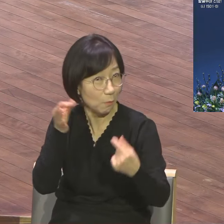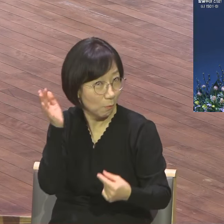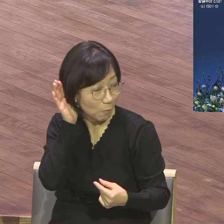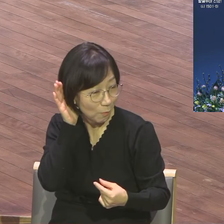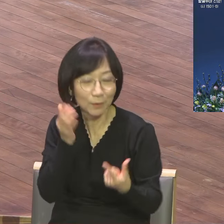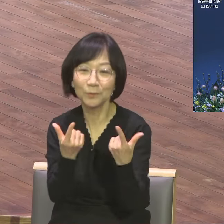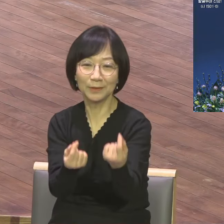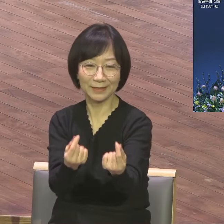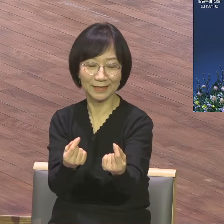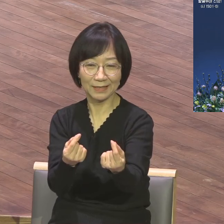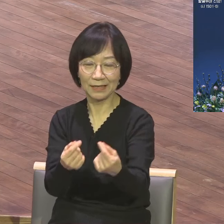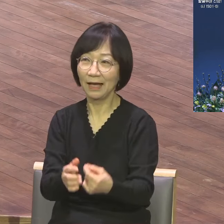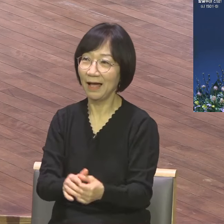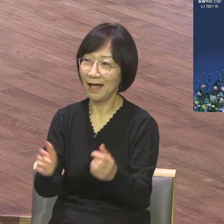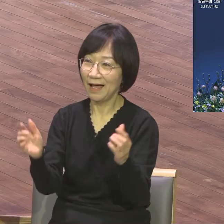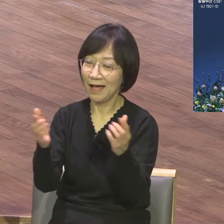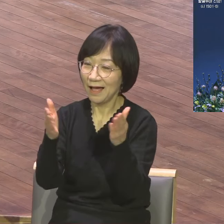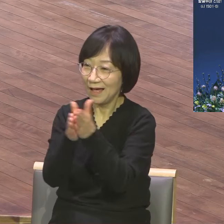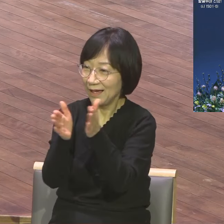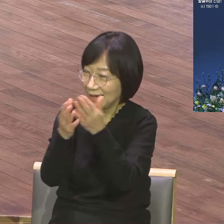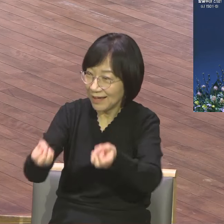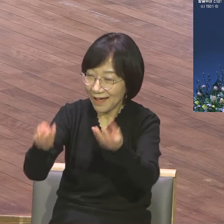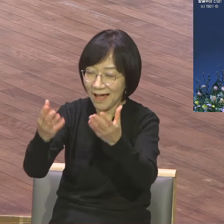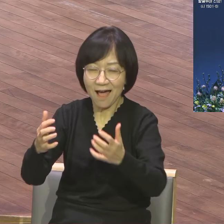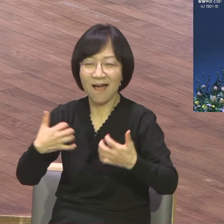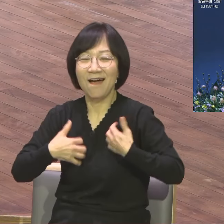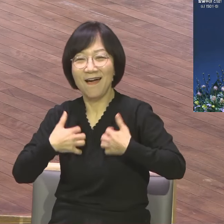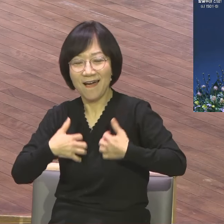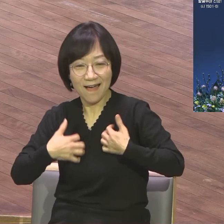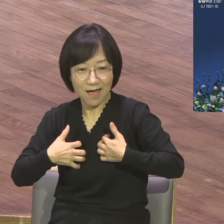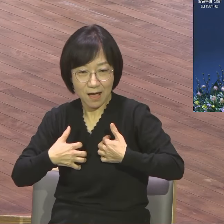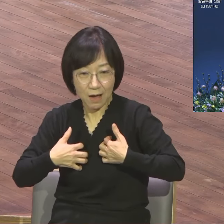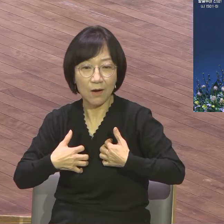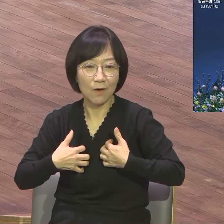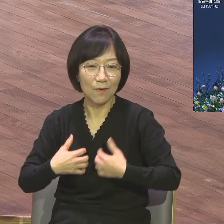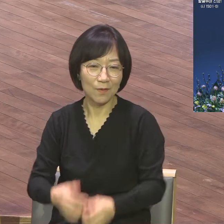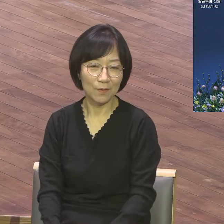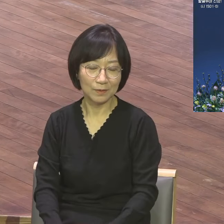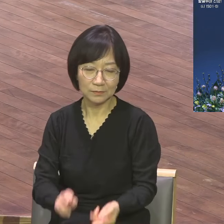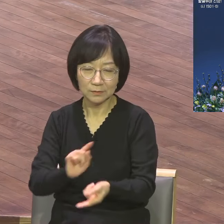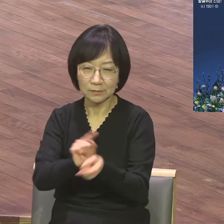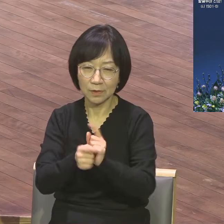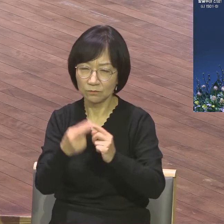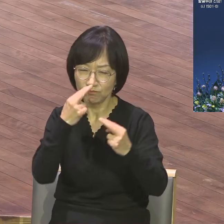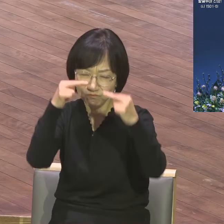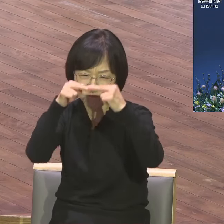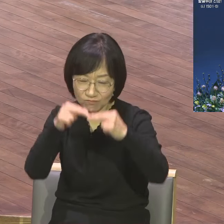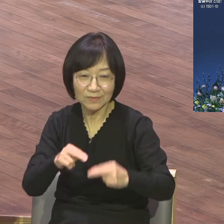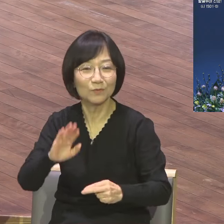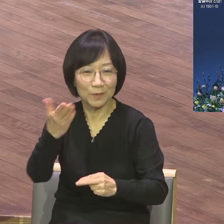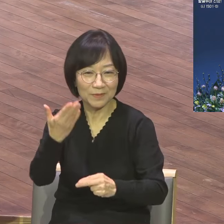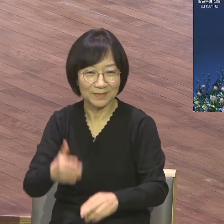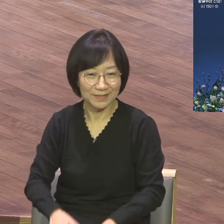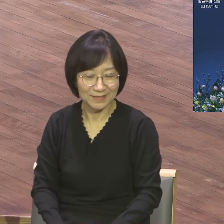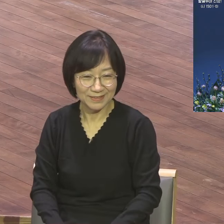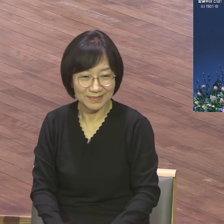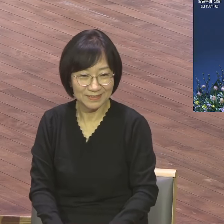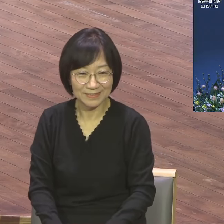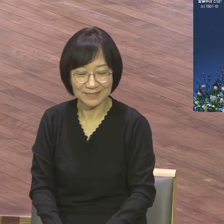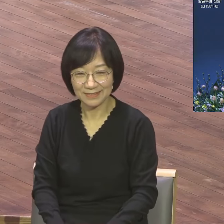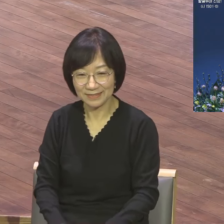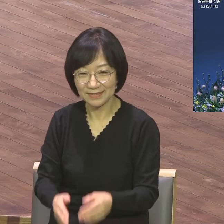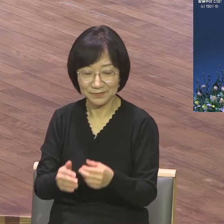아 반갑다 서로 이렇게 금방 확 통하지요. 그냥 우리 삶은 이렇게